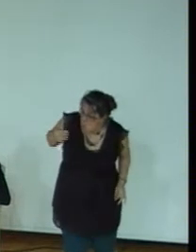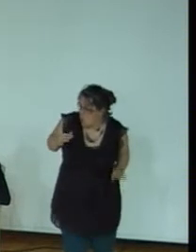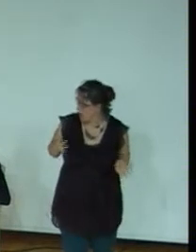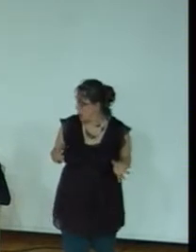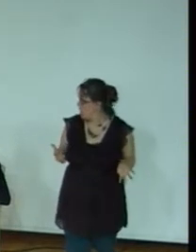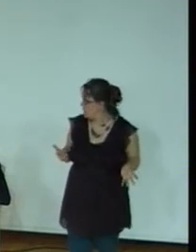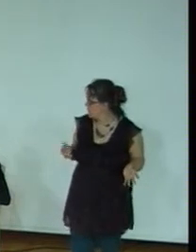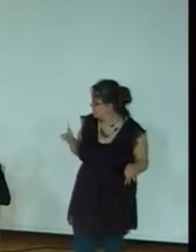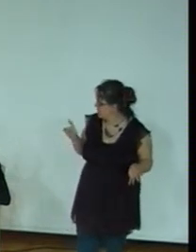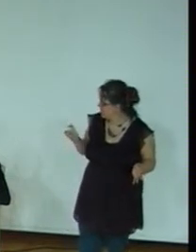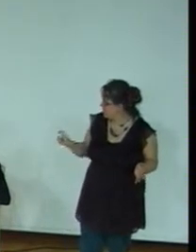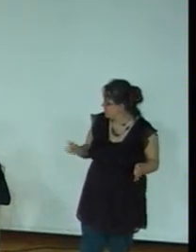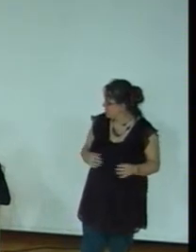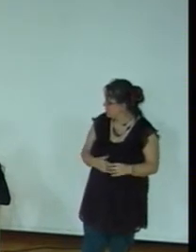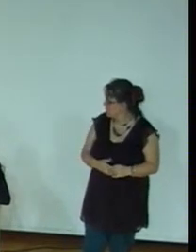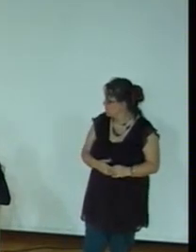améliorer tout ça?